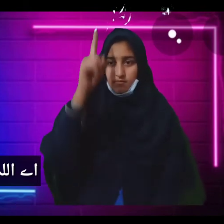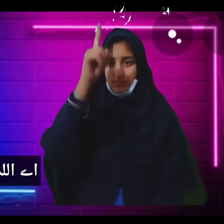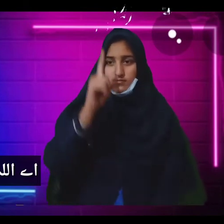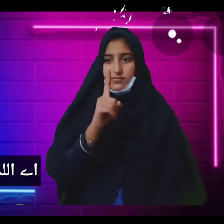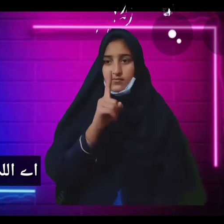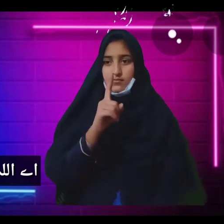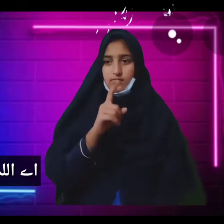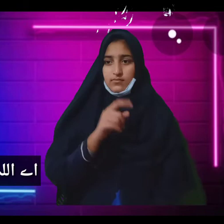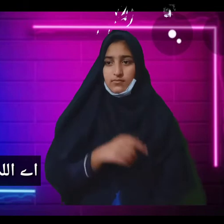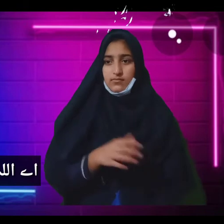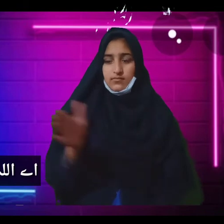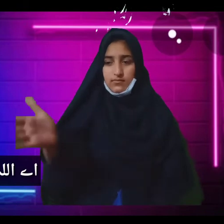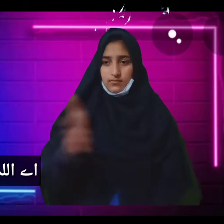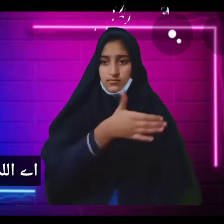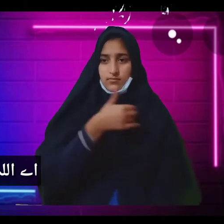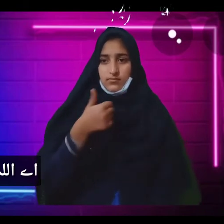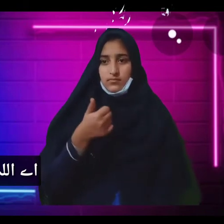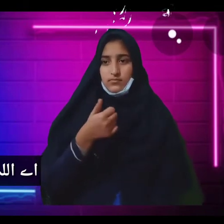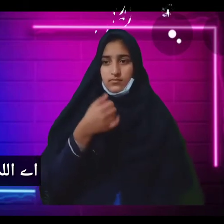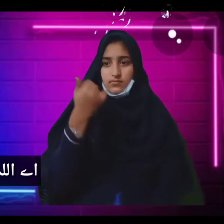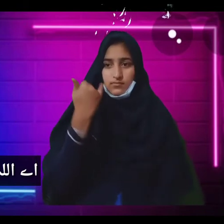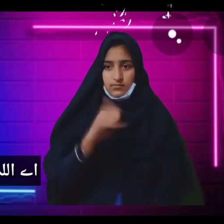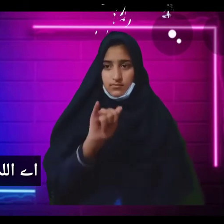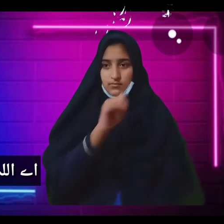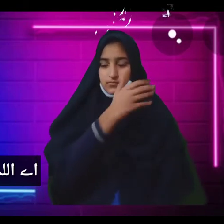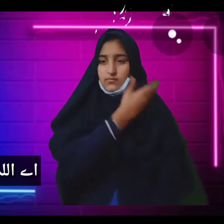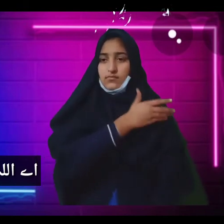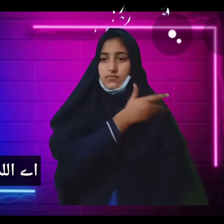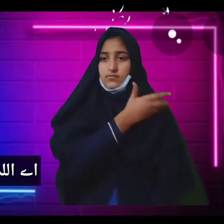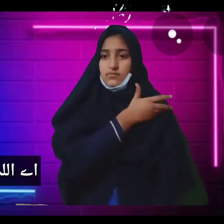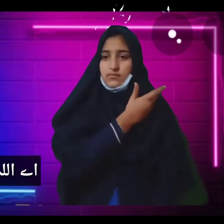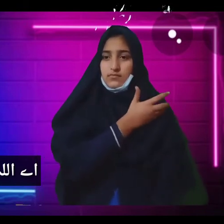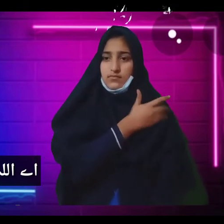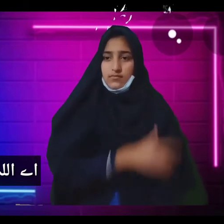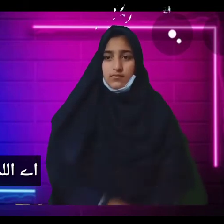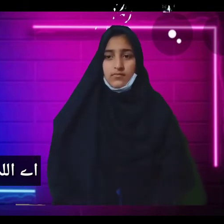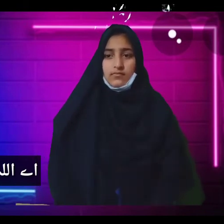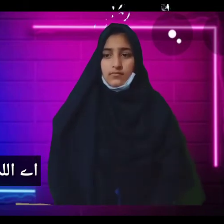ऐ अल्लाह हमारे गुनाह बख्श दे।